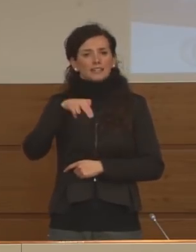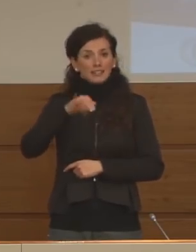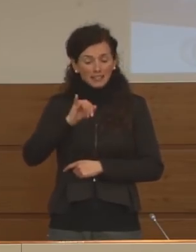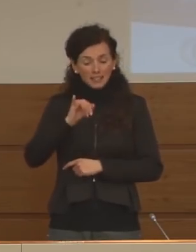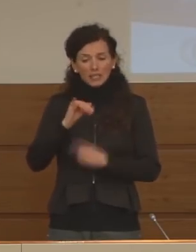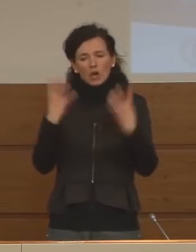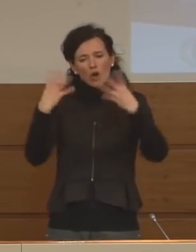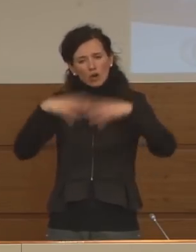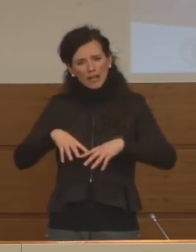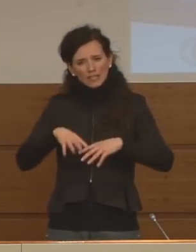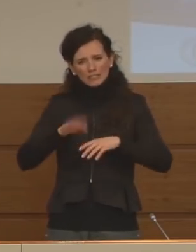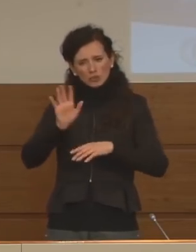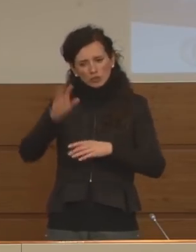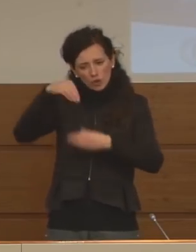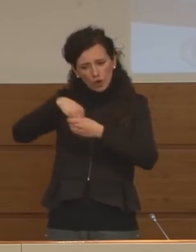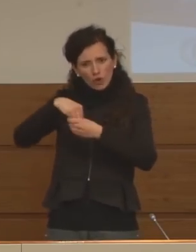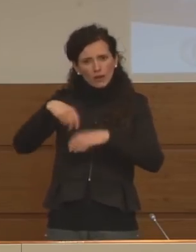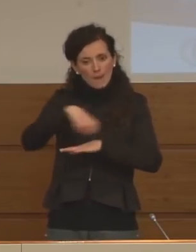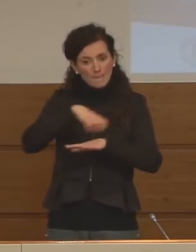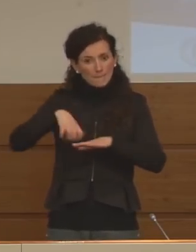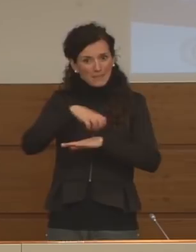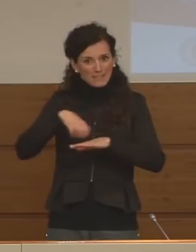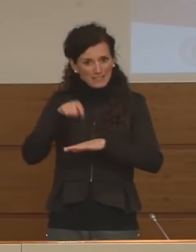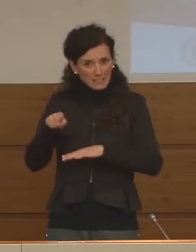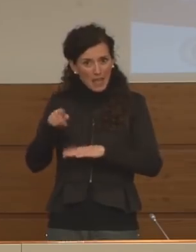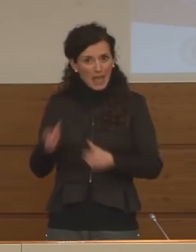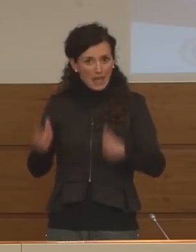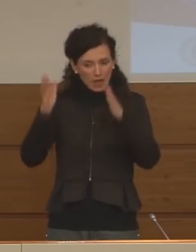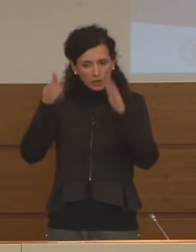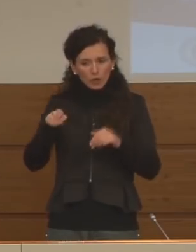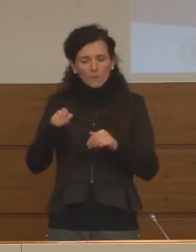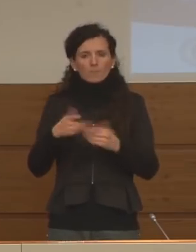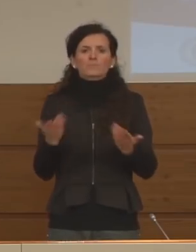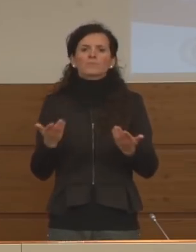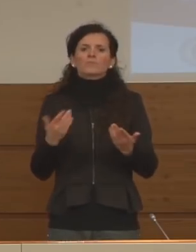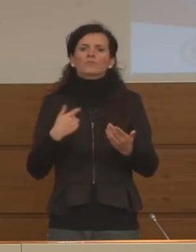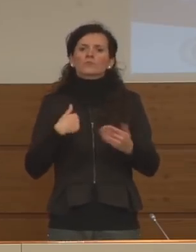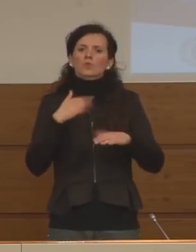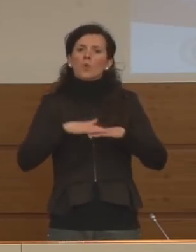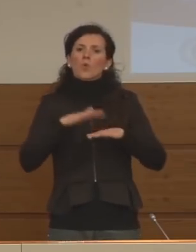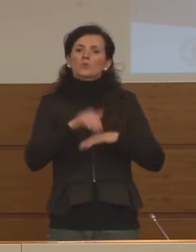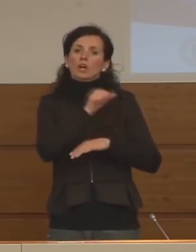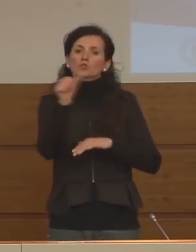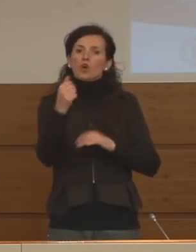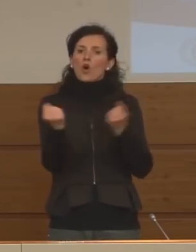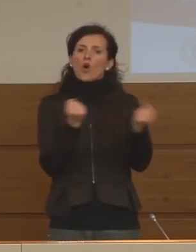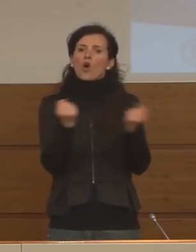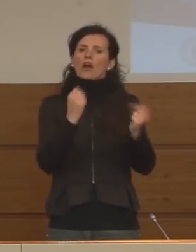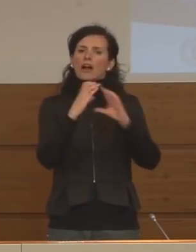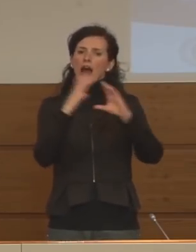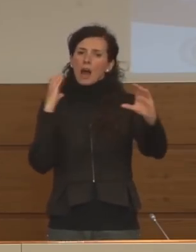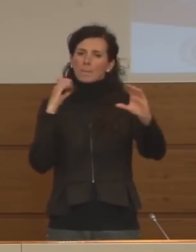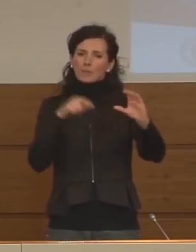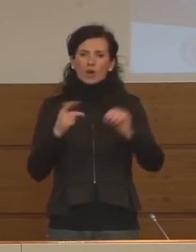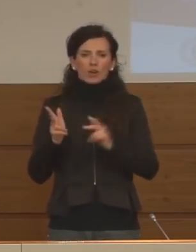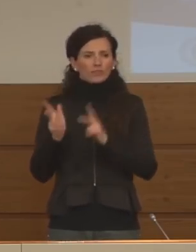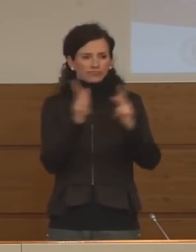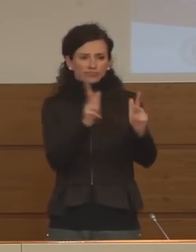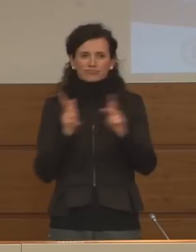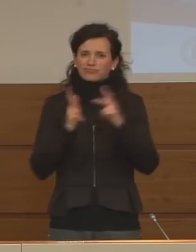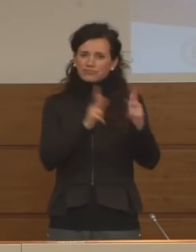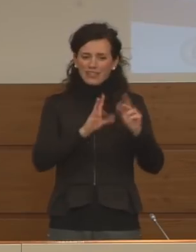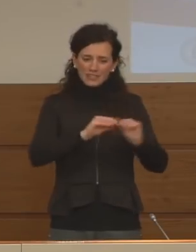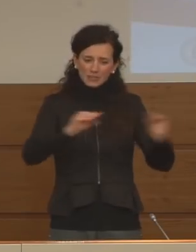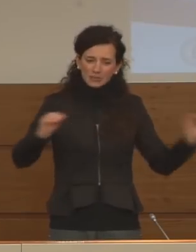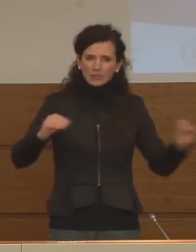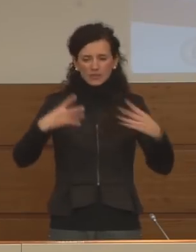del ministero utilizzeremo non più solo i camion ma per consegnare i dispositivi